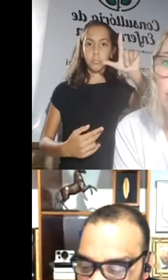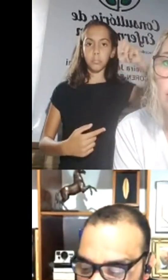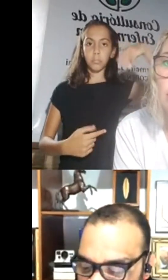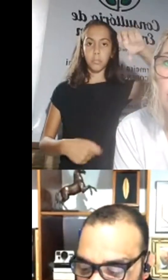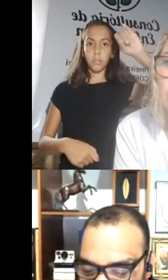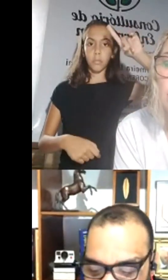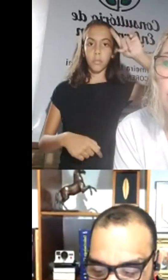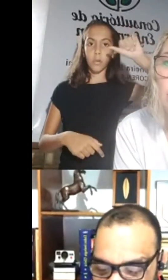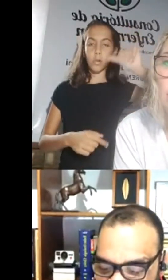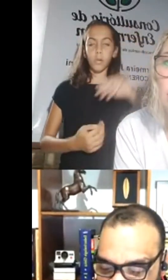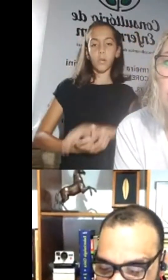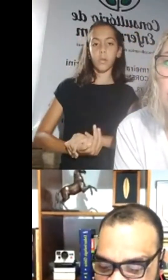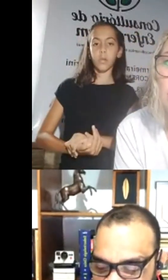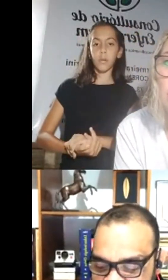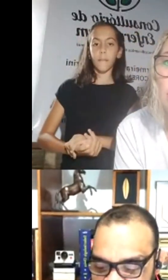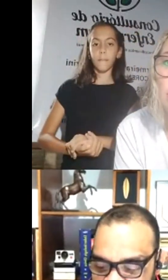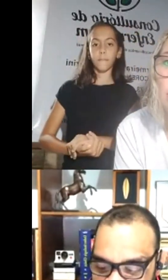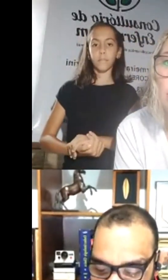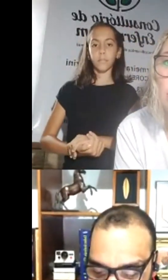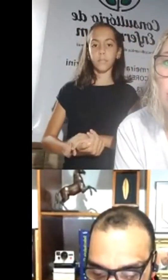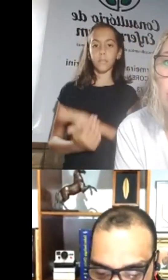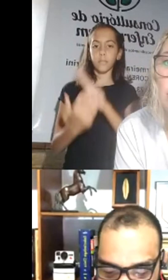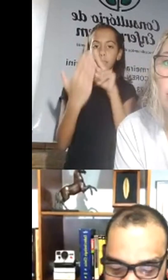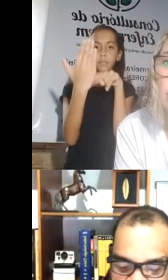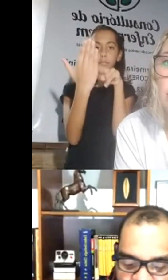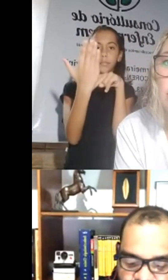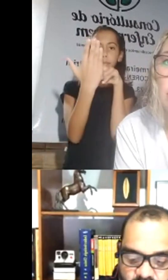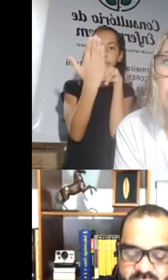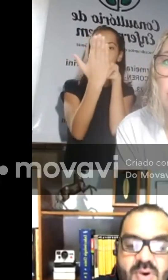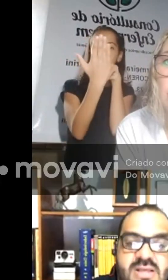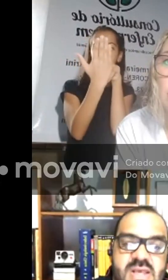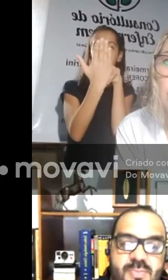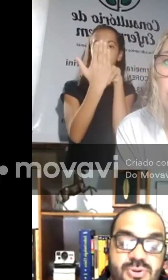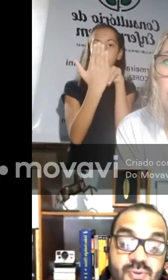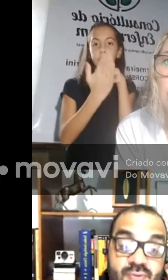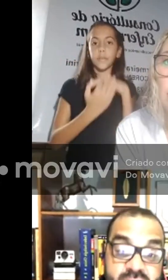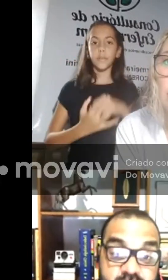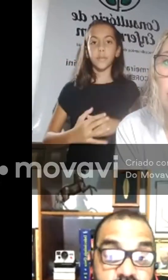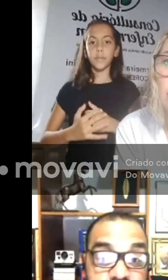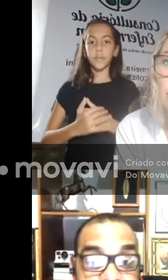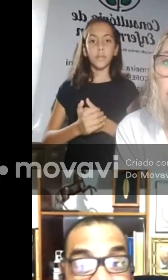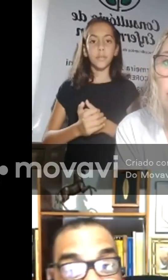livro, eu vou falar uma breve história que tem nele, sobre um exemplo